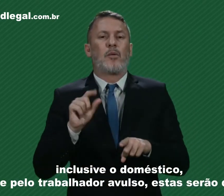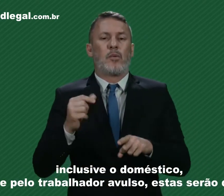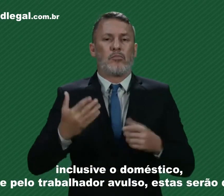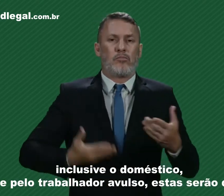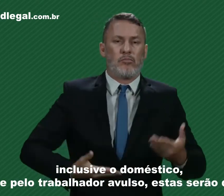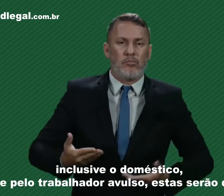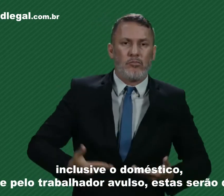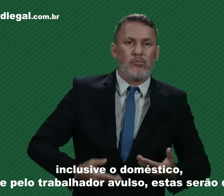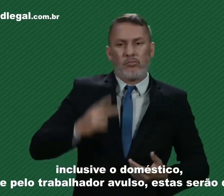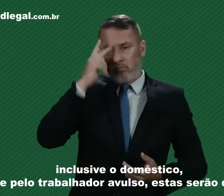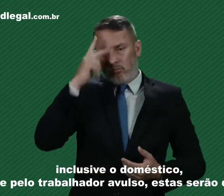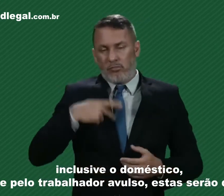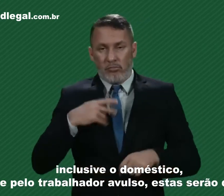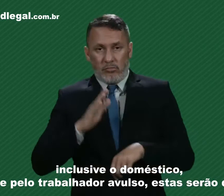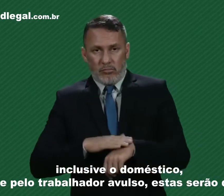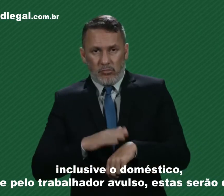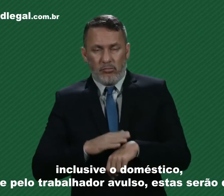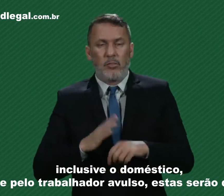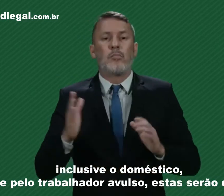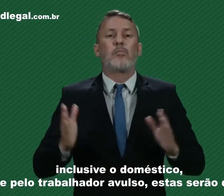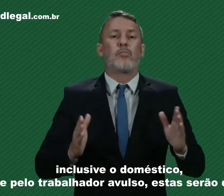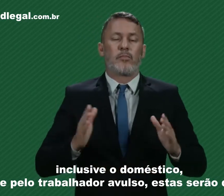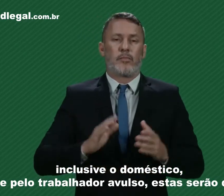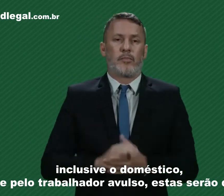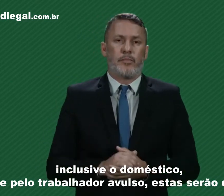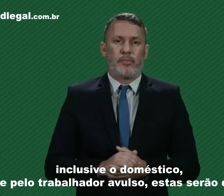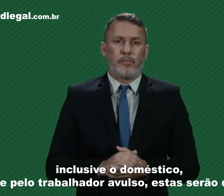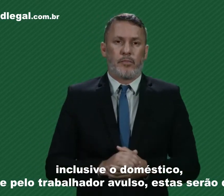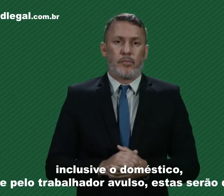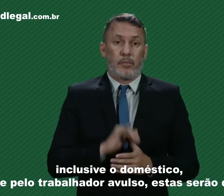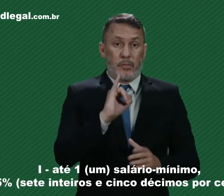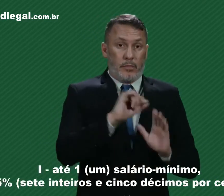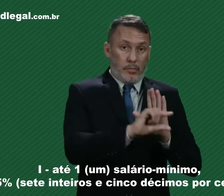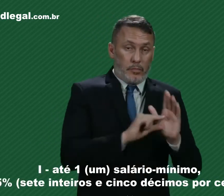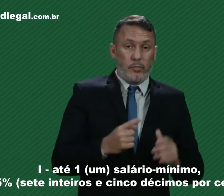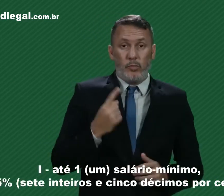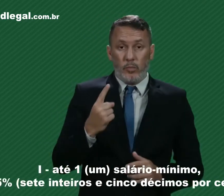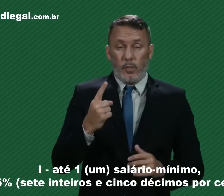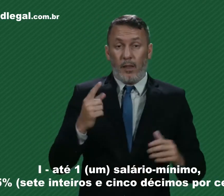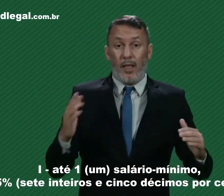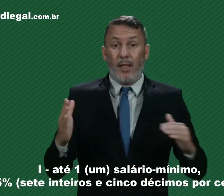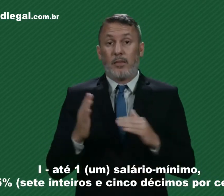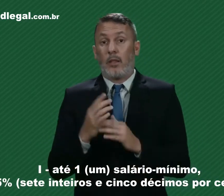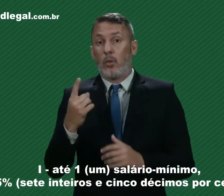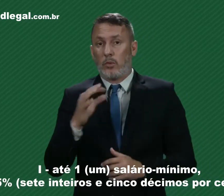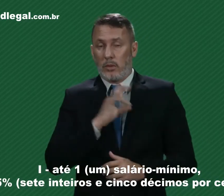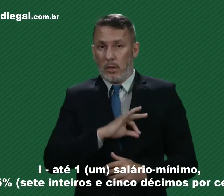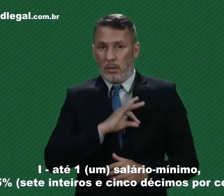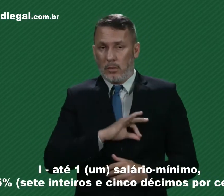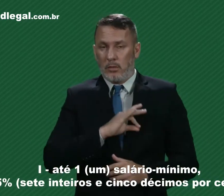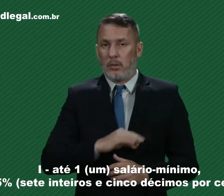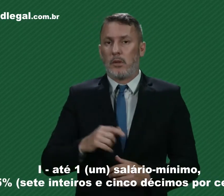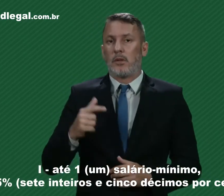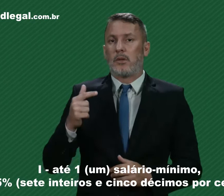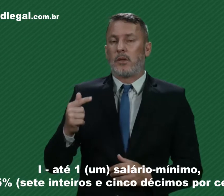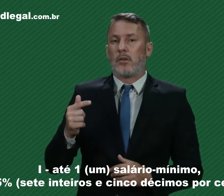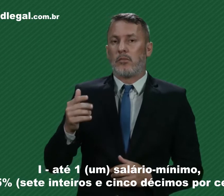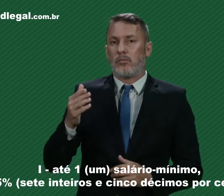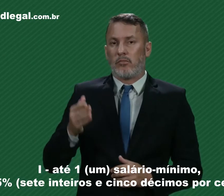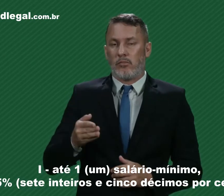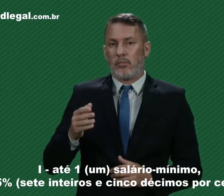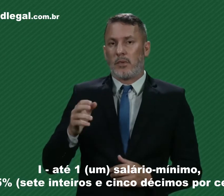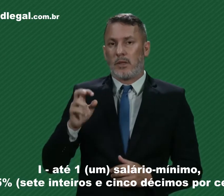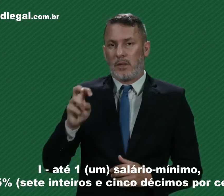pelo trabalhador avulso, estas serão de: Inciso 1. Até um salário mínimo,